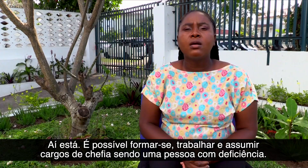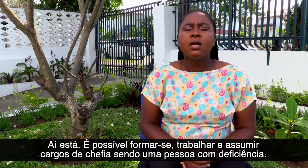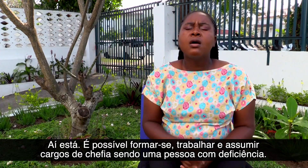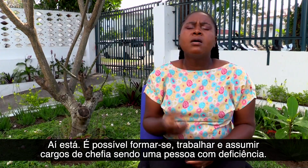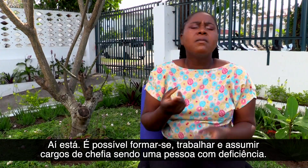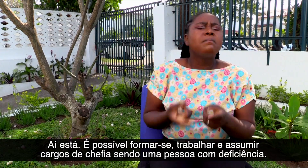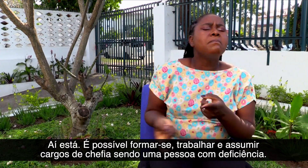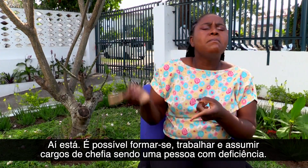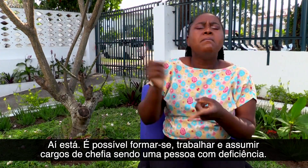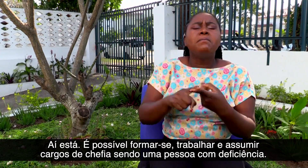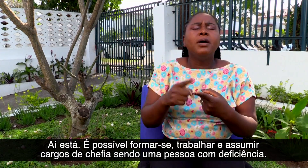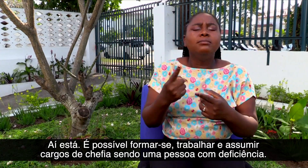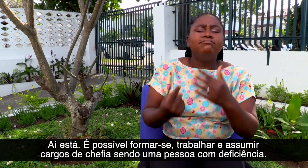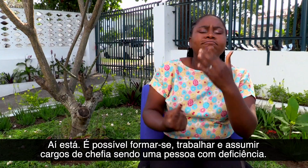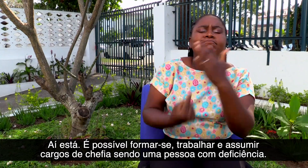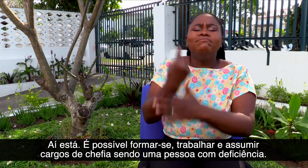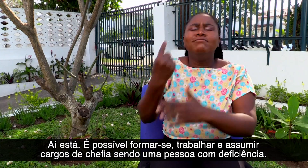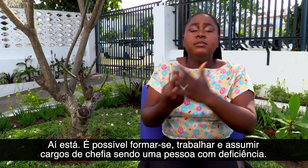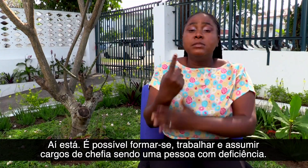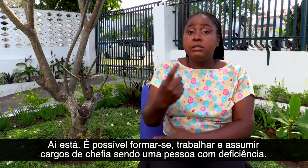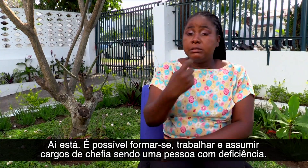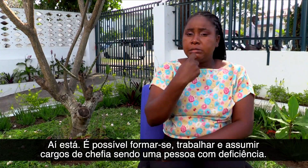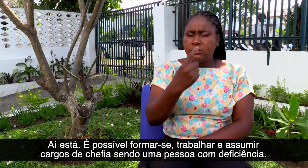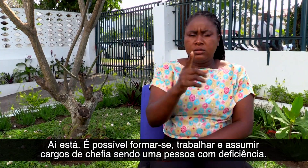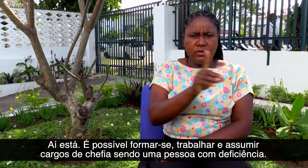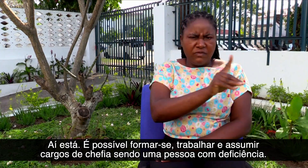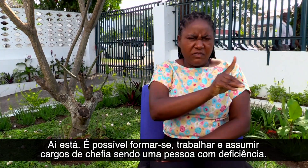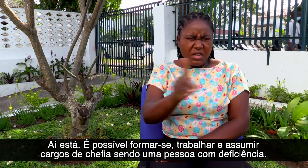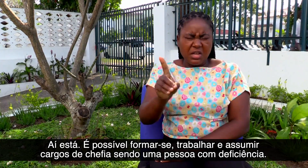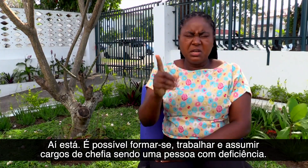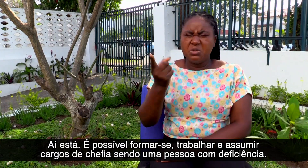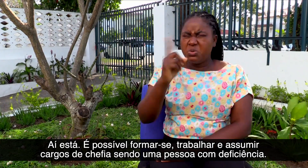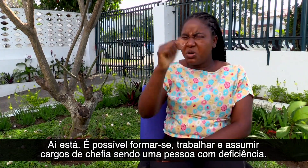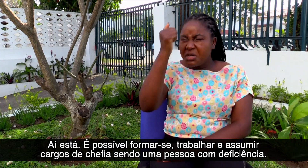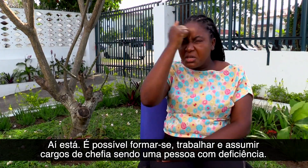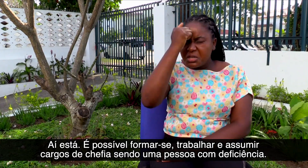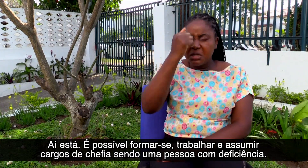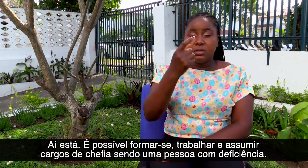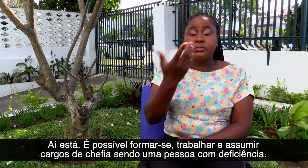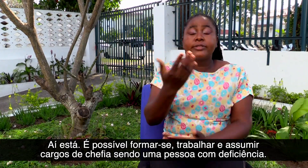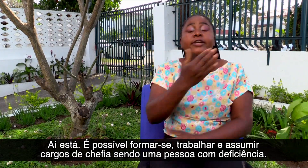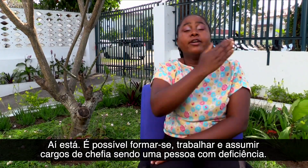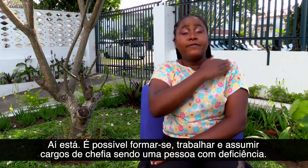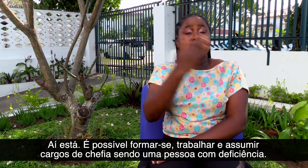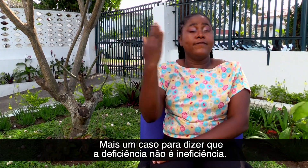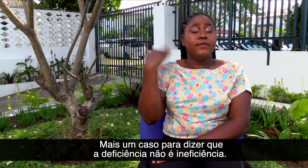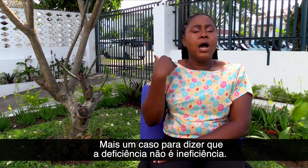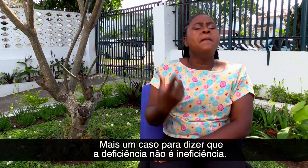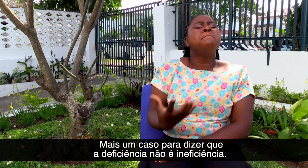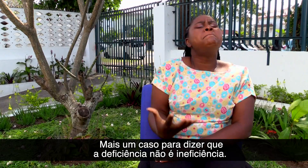Aí está. É possível formar-se, trabalhar e assumir cargos de chefia sendo uma pessoa com deficiência. Mais